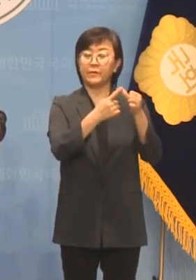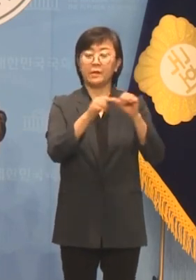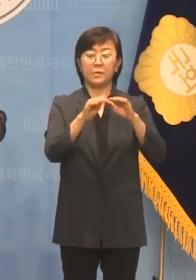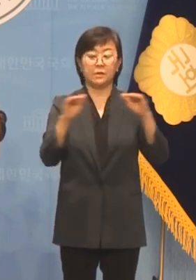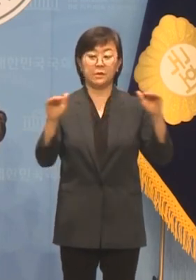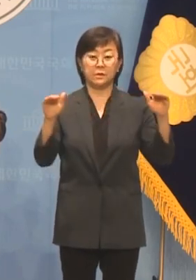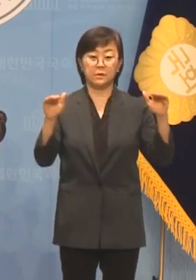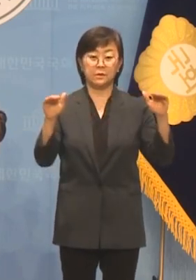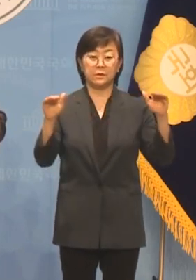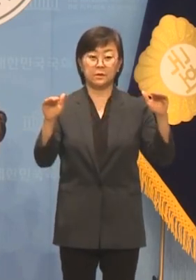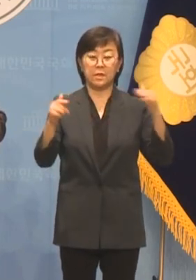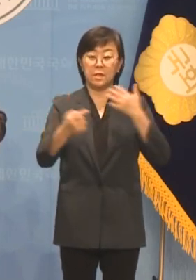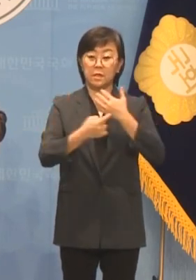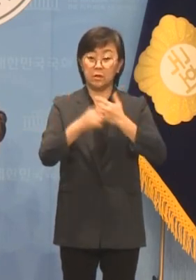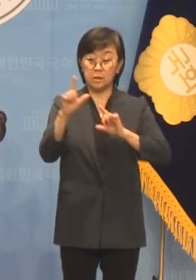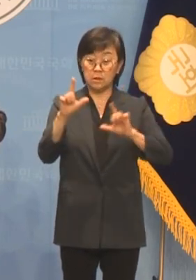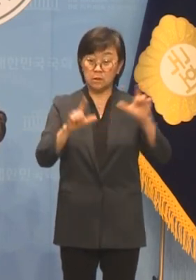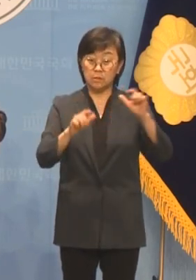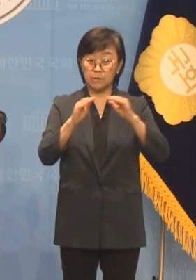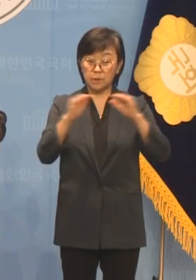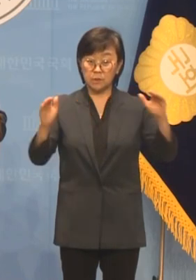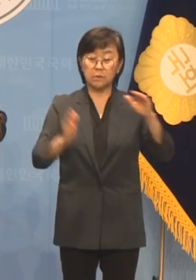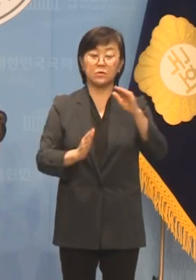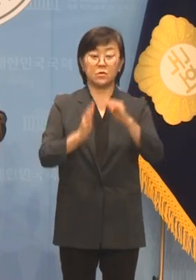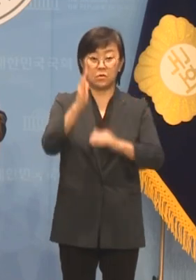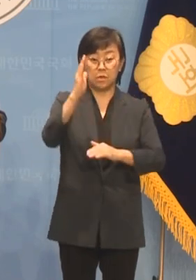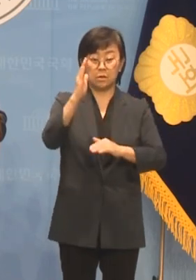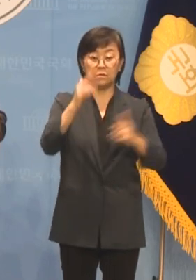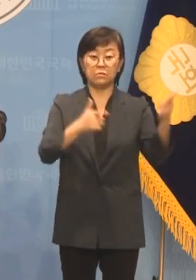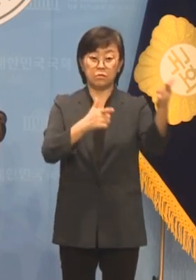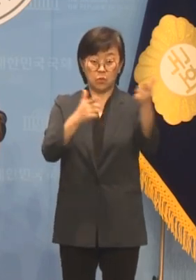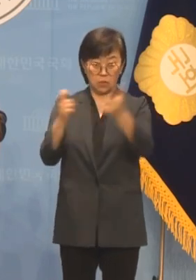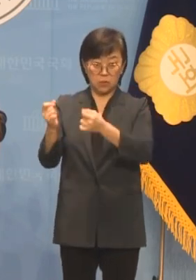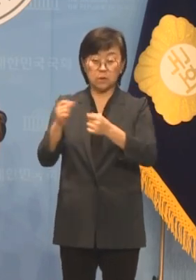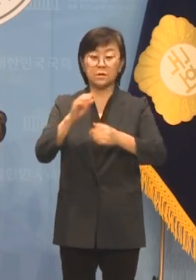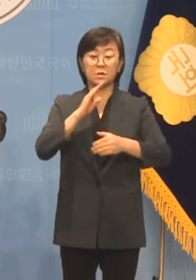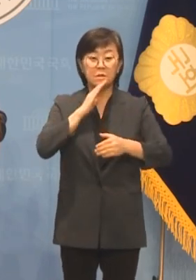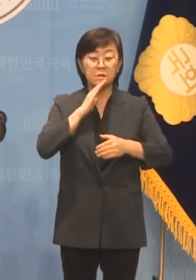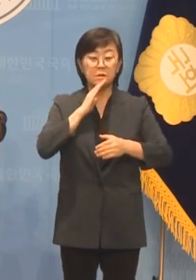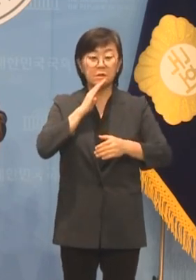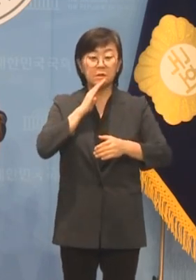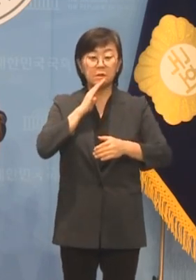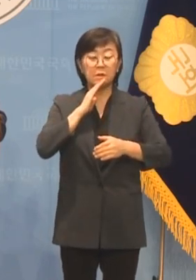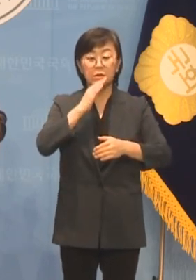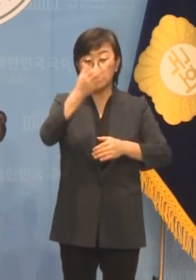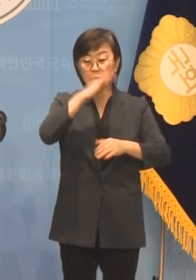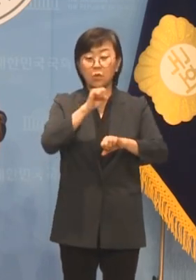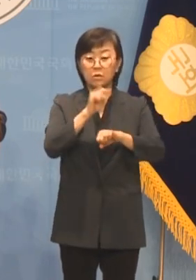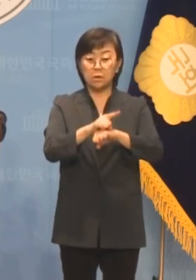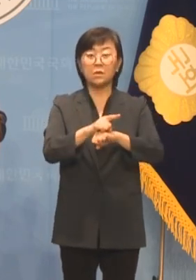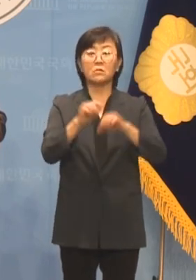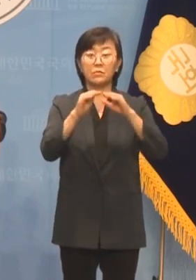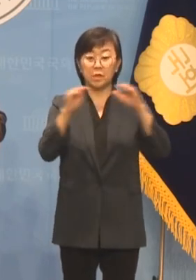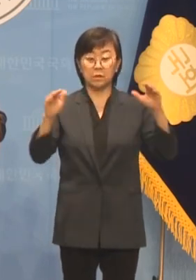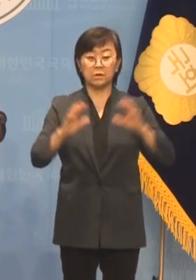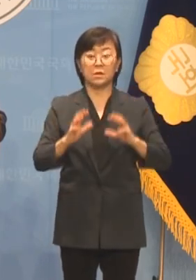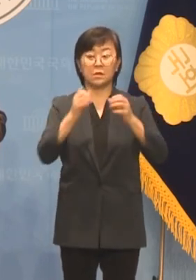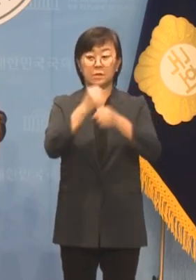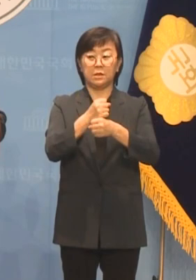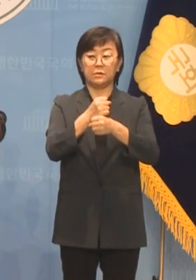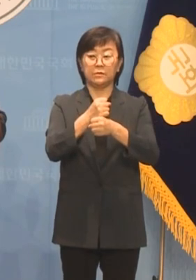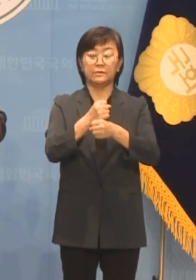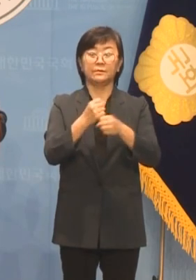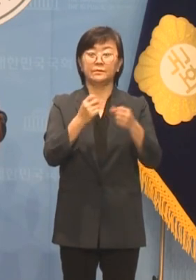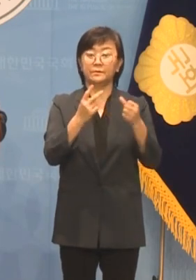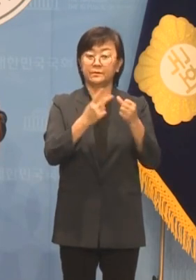평등입니다. 형식적 평등을 넘어 누구에게나 실질적 평등이 보장되는 나라를 만들자는 것입니다.